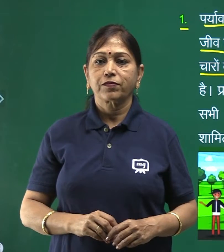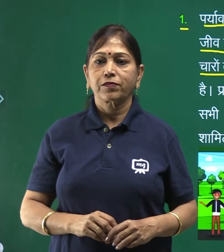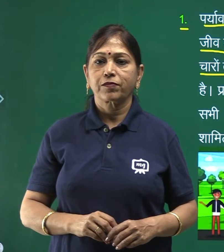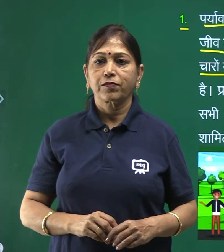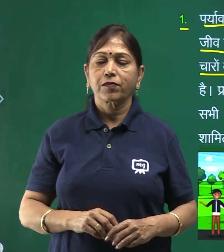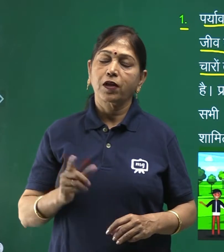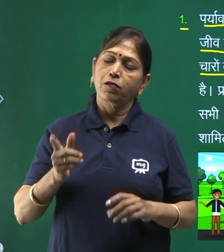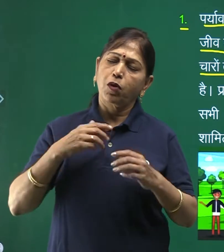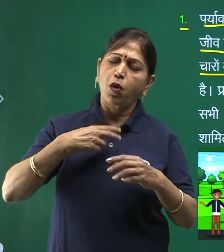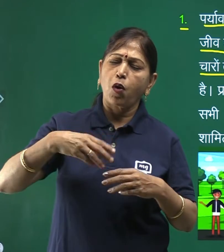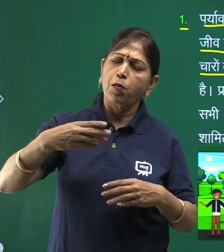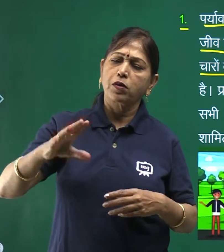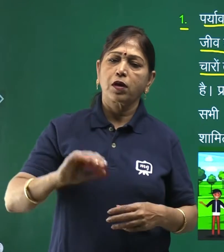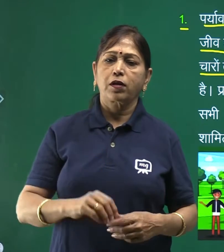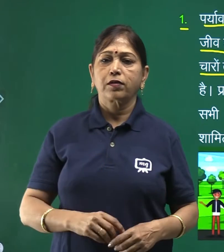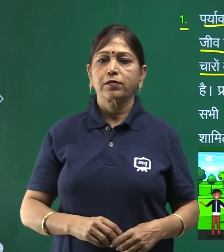वह हमेशा